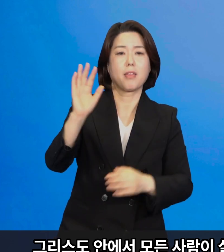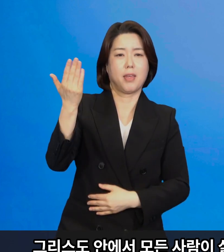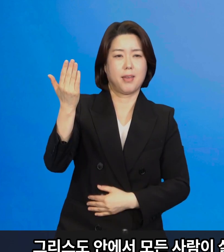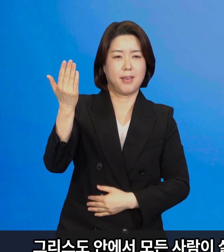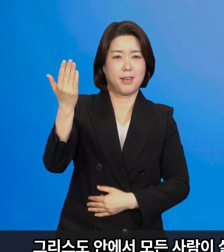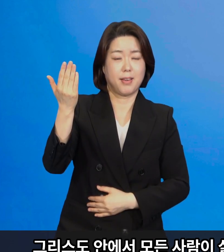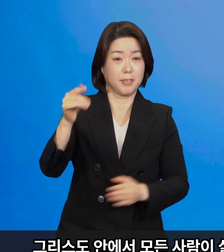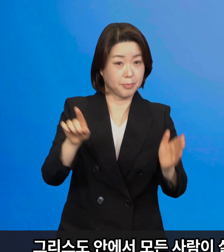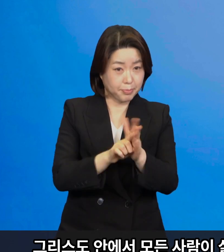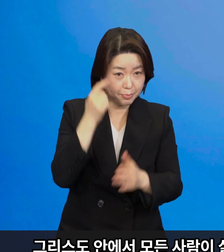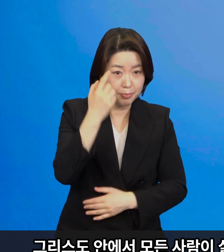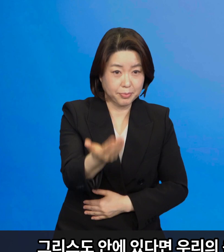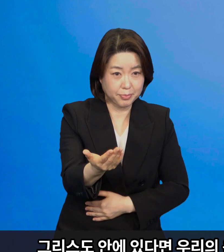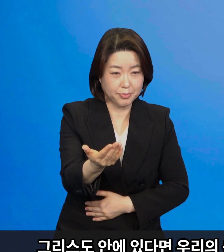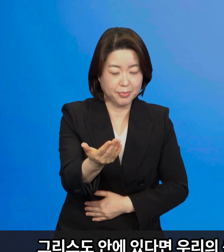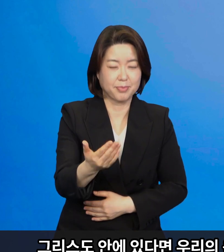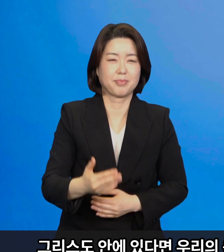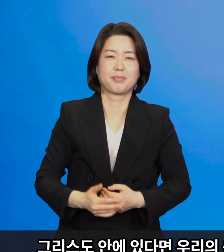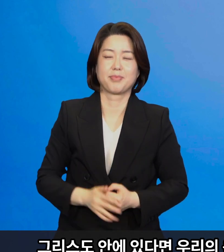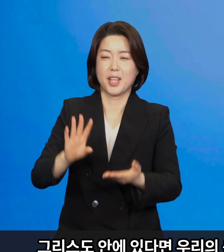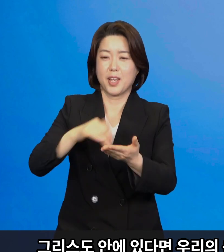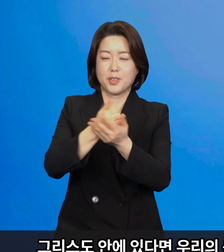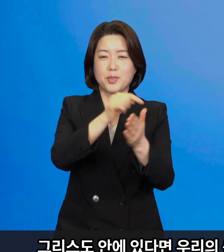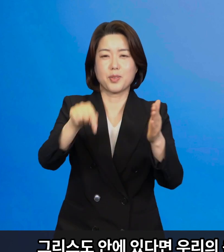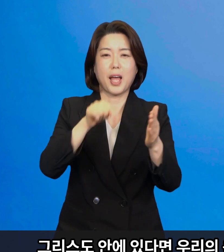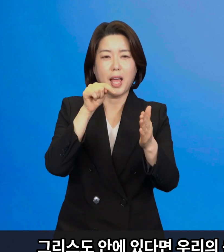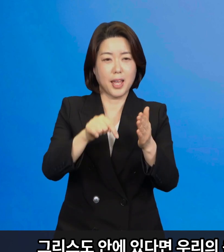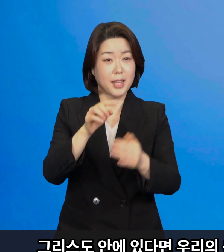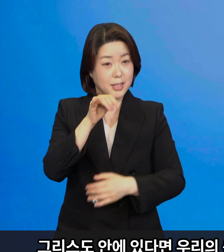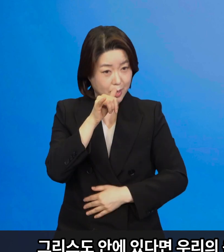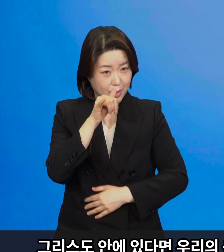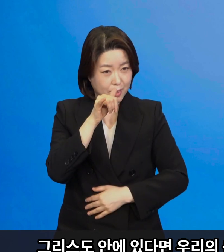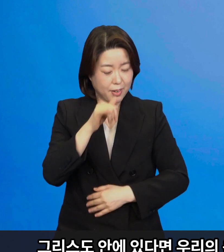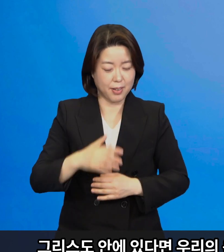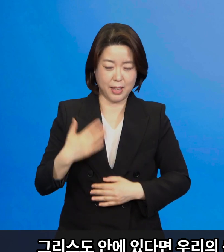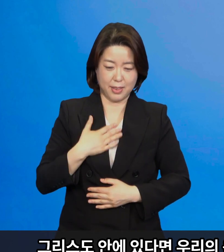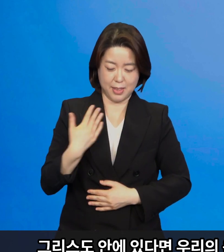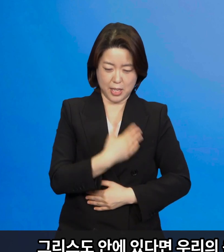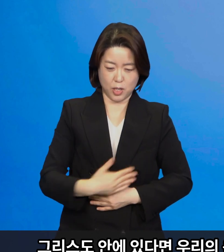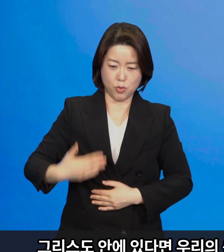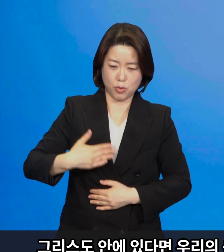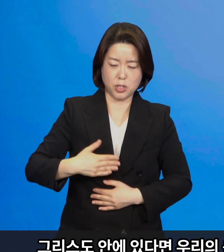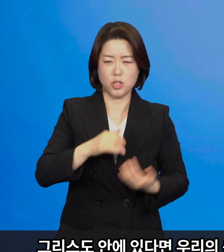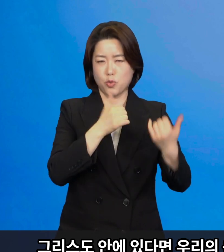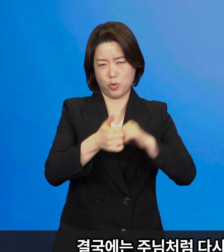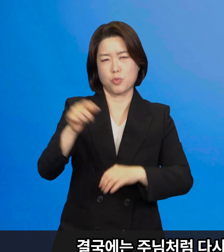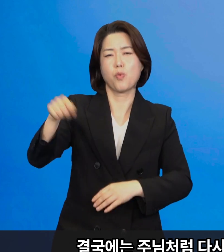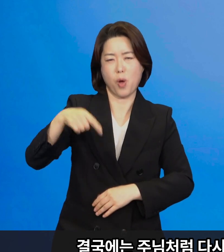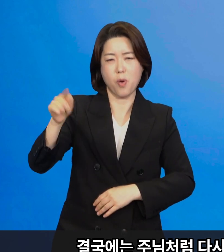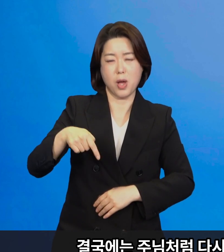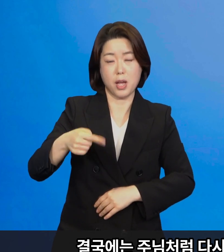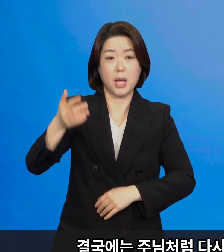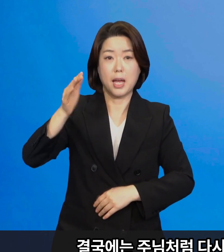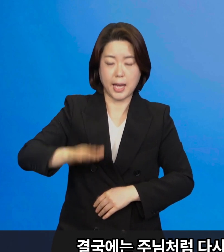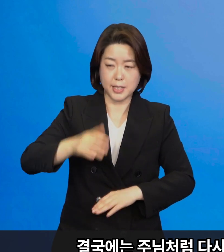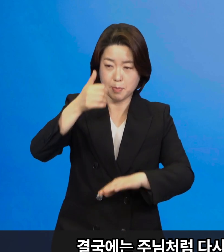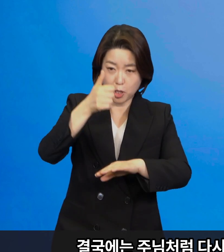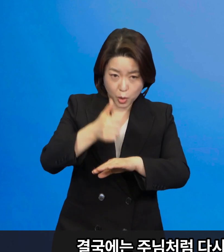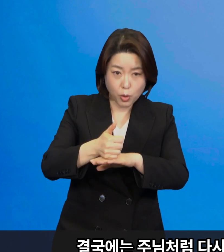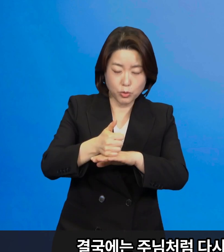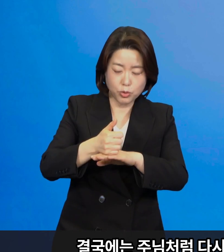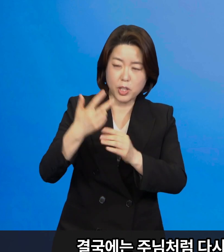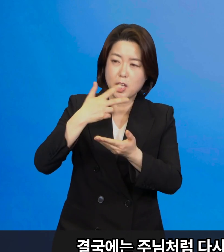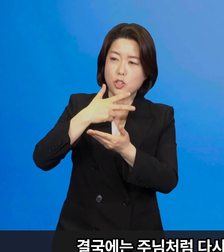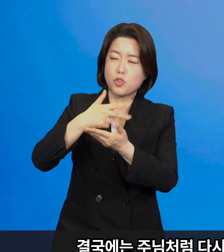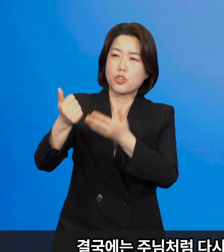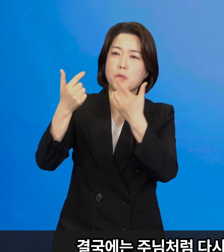것입니다. 믿으십니까? 그리스도 안에 있다면 우리의 육신의 죽음은 맞이할지 모르지만 결국에는 주님처럼